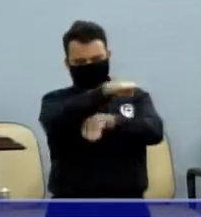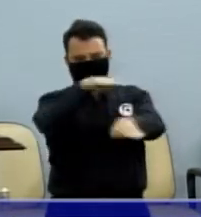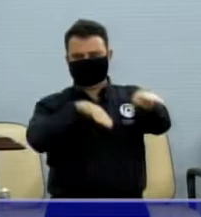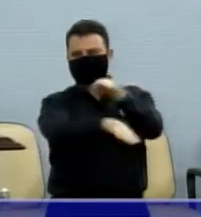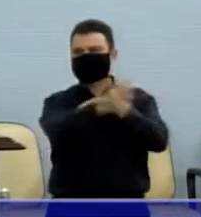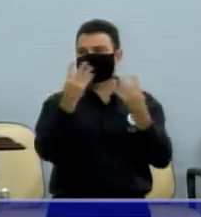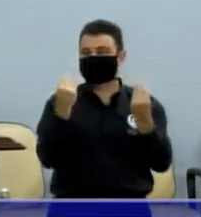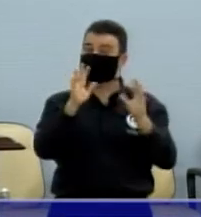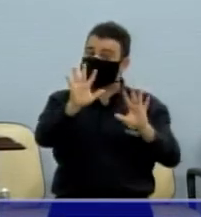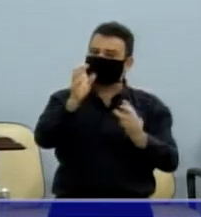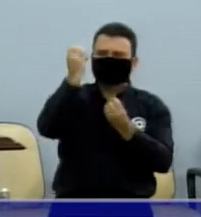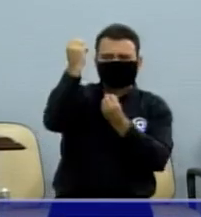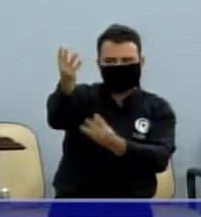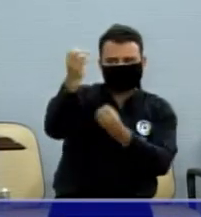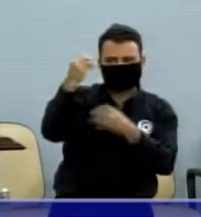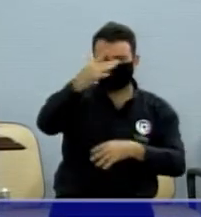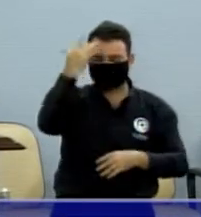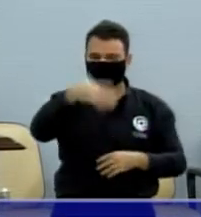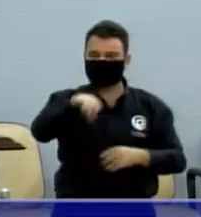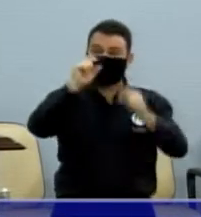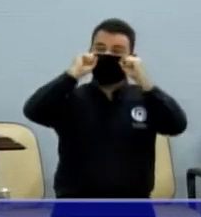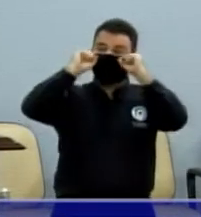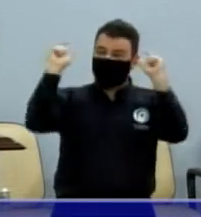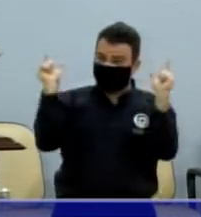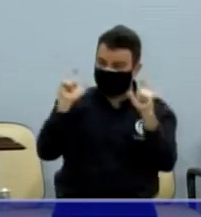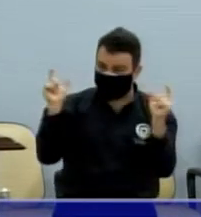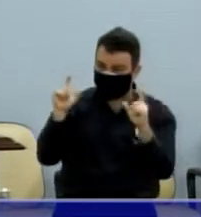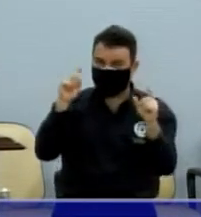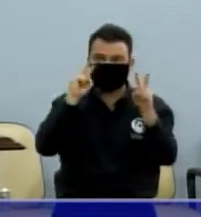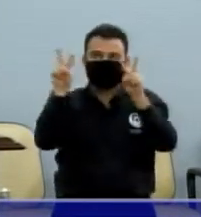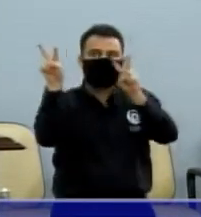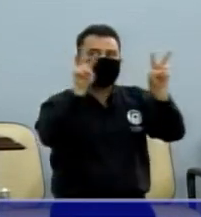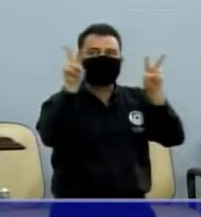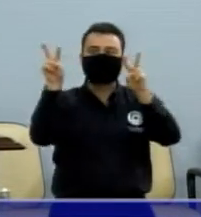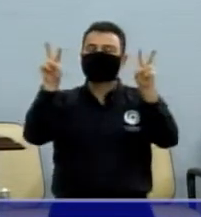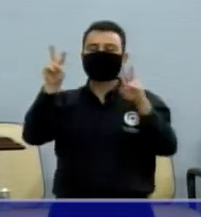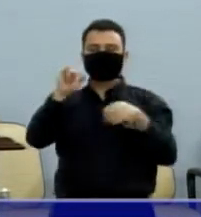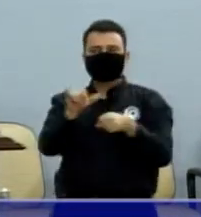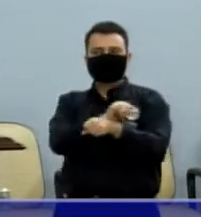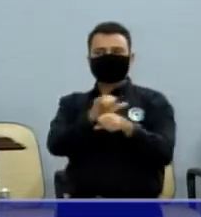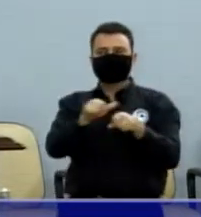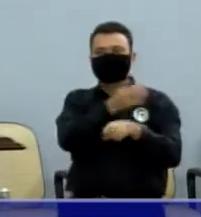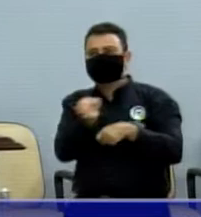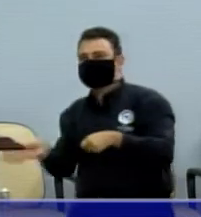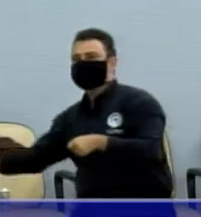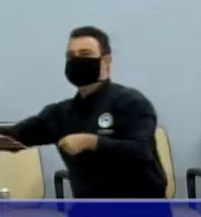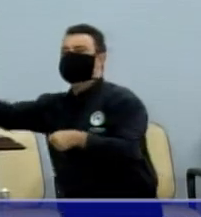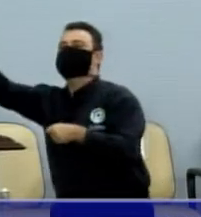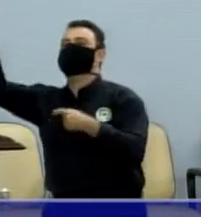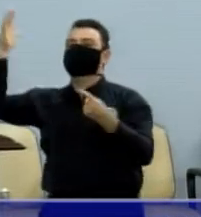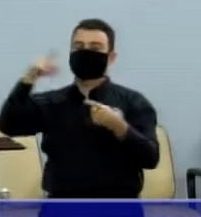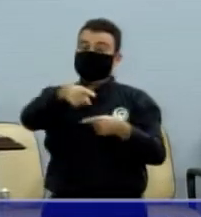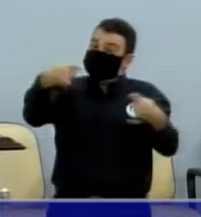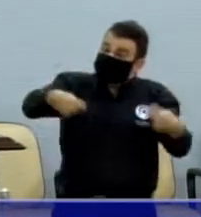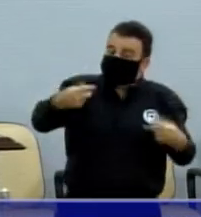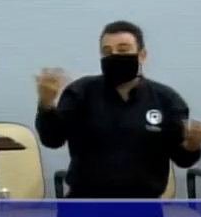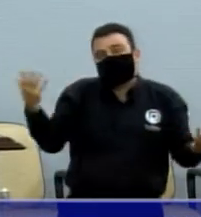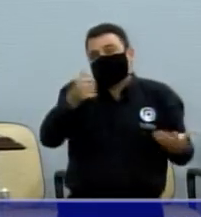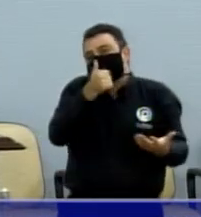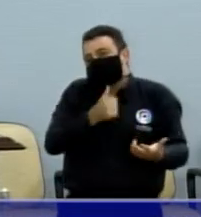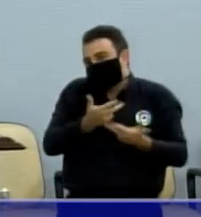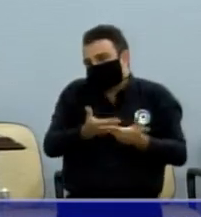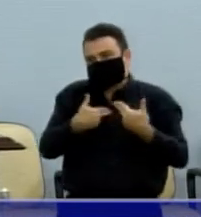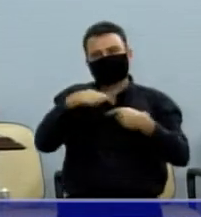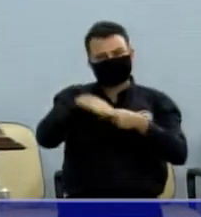a orientação do trânsito para as pessoas buscarem outra alternativa e só passarem ali se realmente for necessário. Por isso, a gente falou da questão